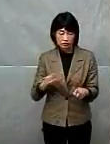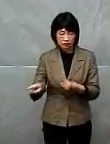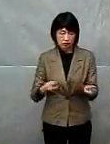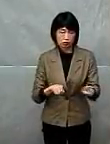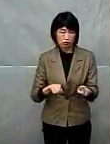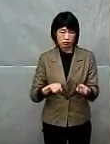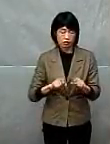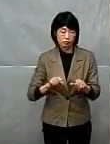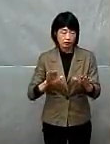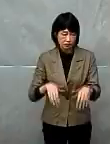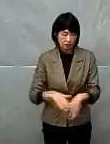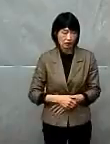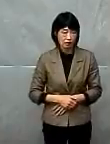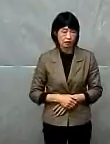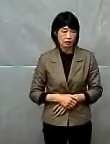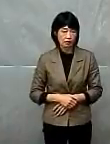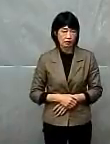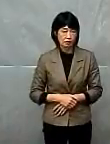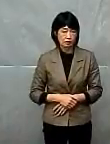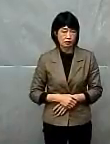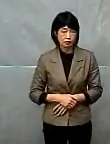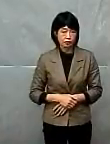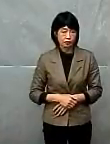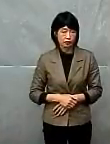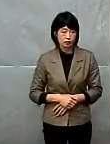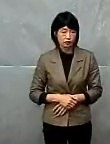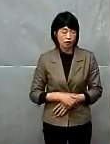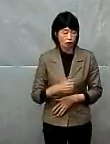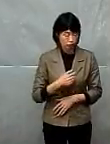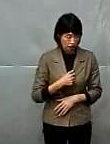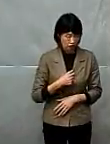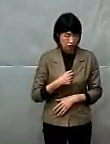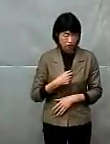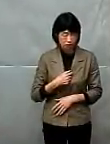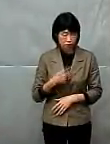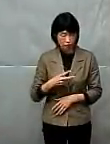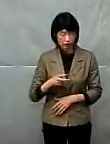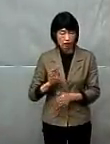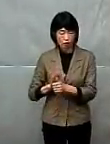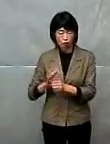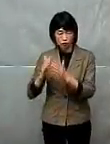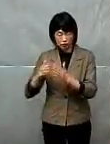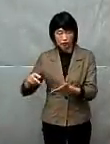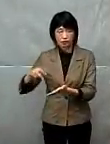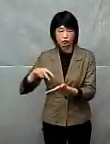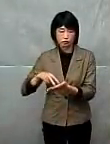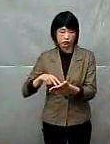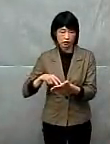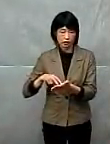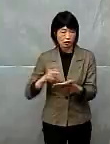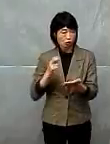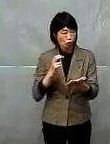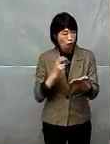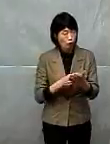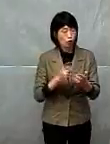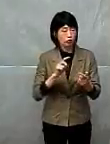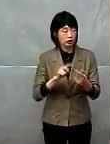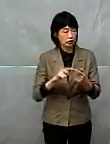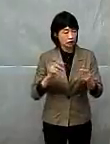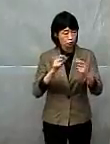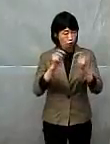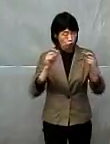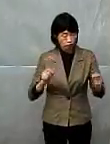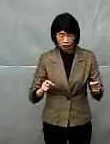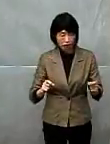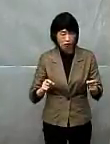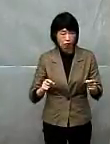ます。私それから講演会としてですね、法的に問題あるというような